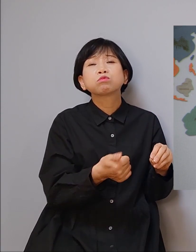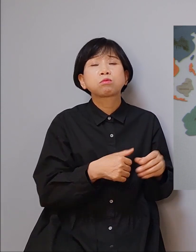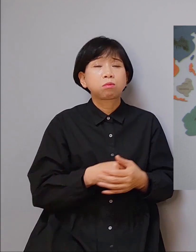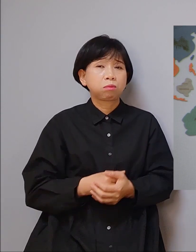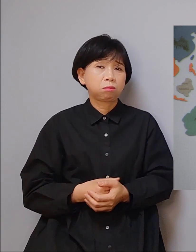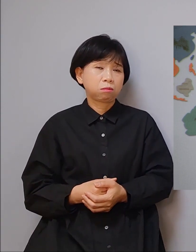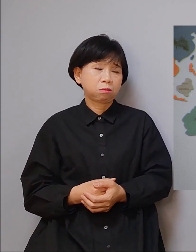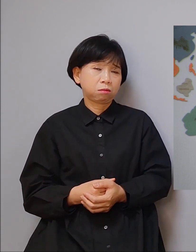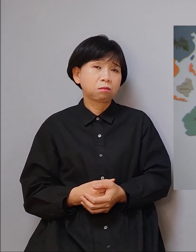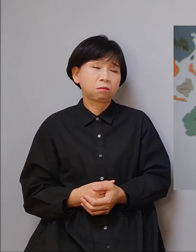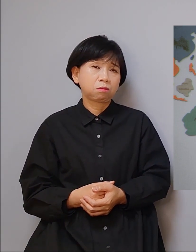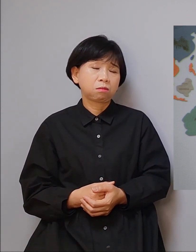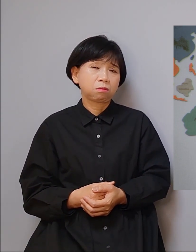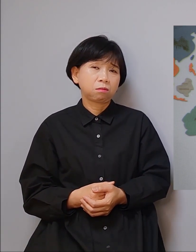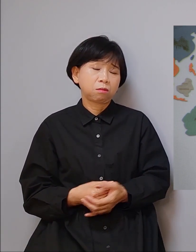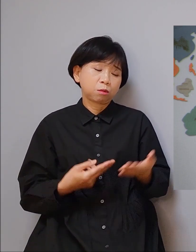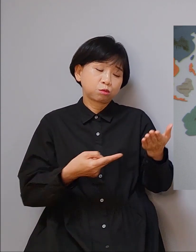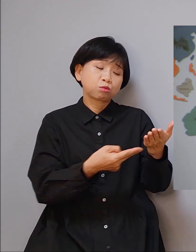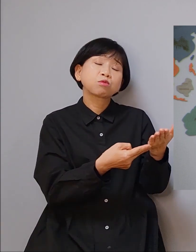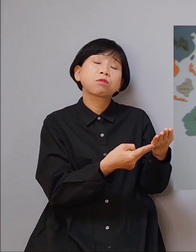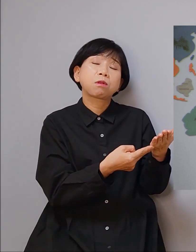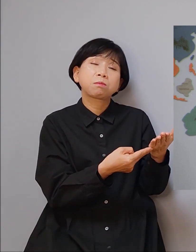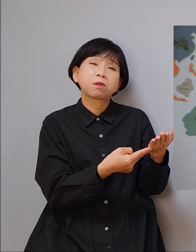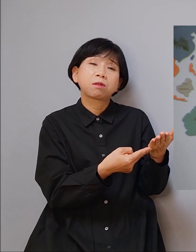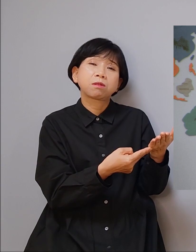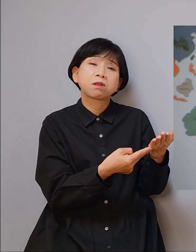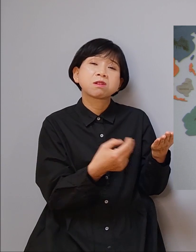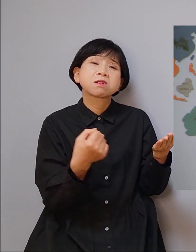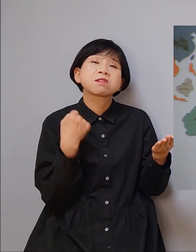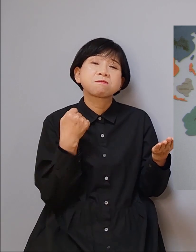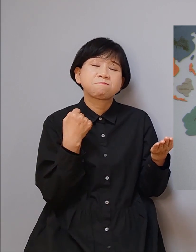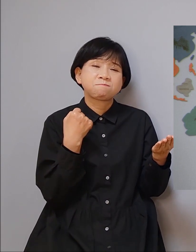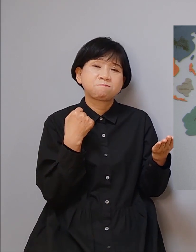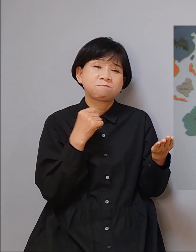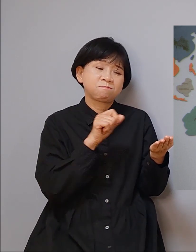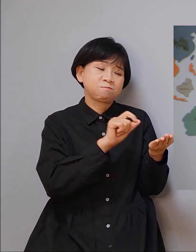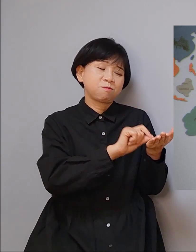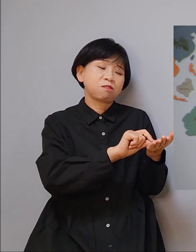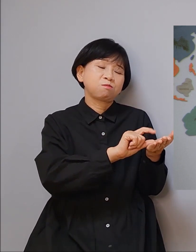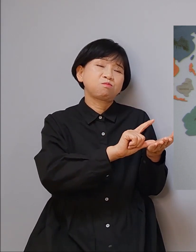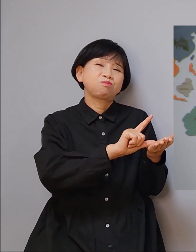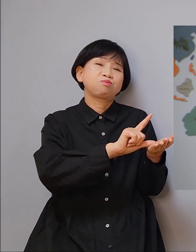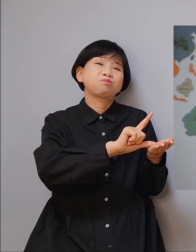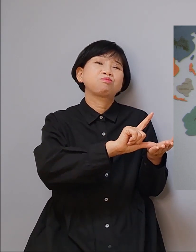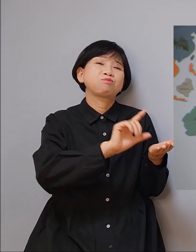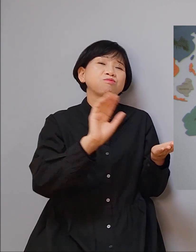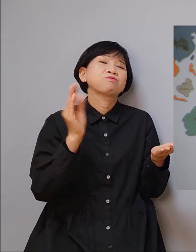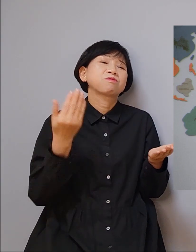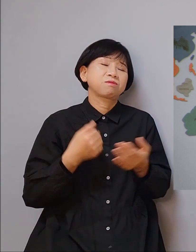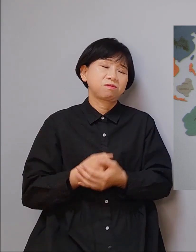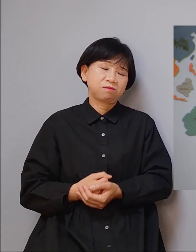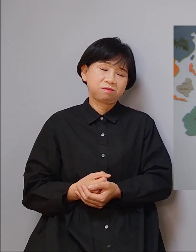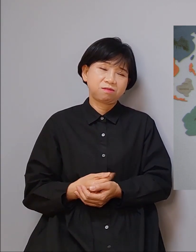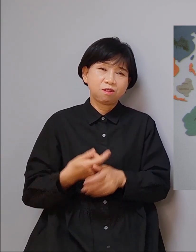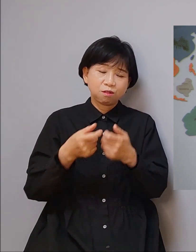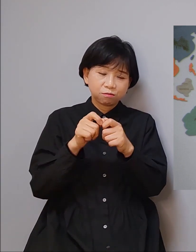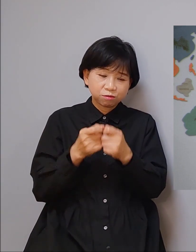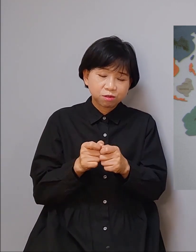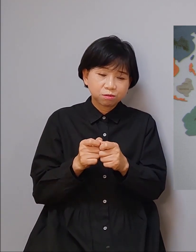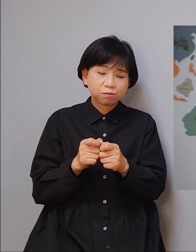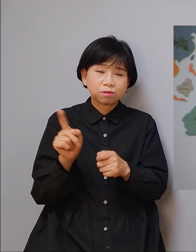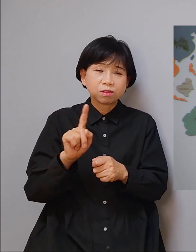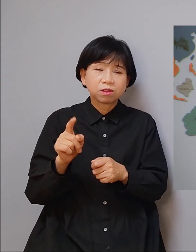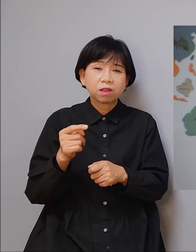기계가 뭘 얻을까요? 새 힘을 얻는 거예요. 구체적으로 어떻게 회복되나요? 하늘